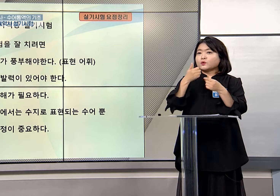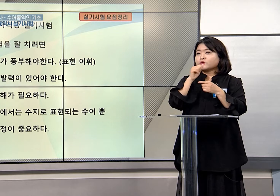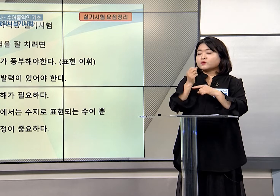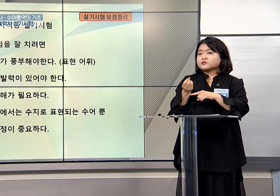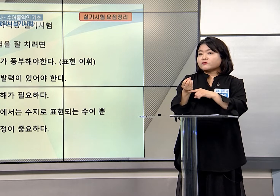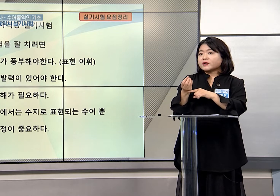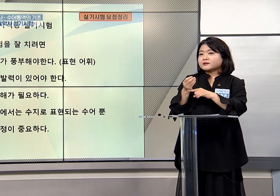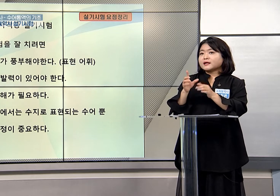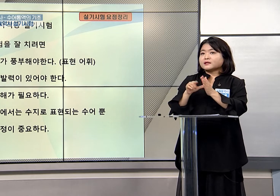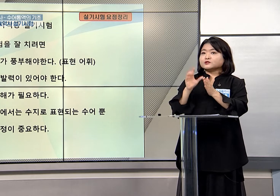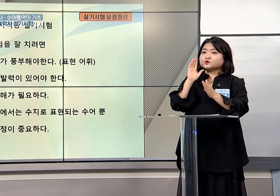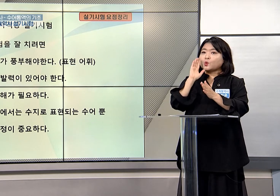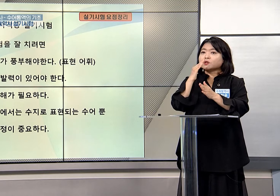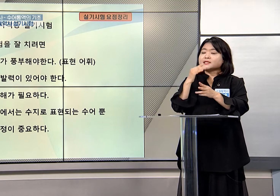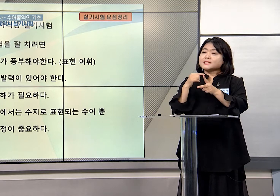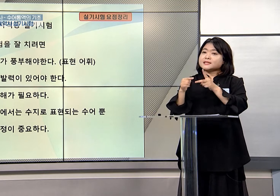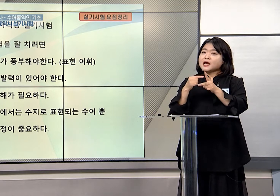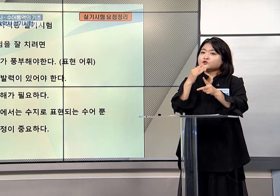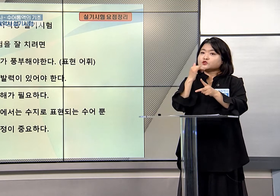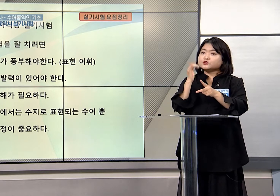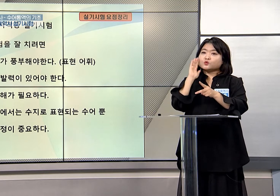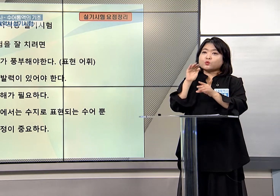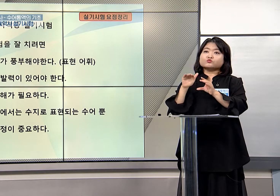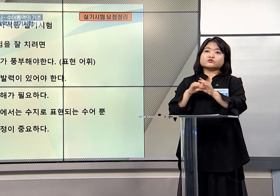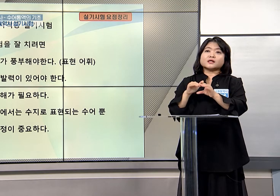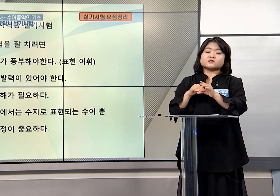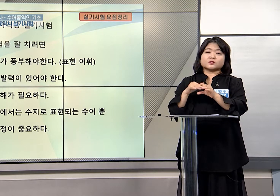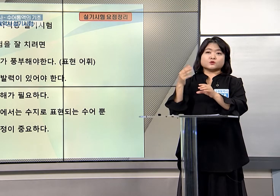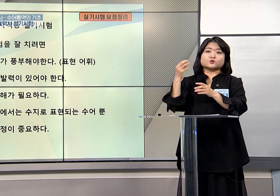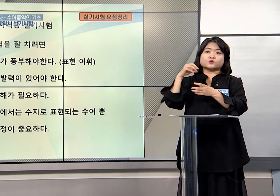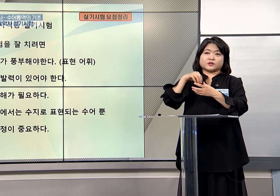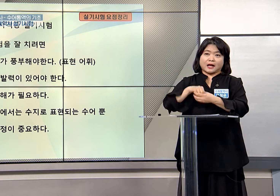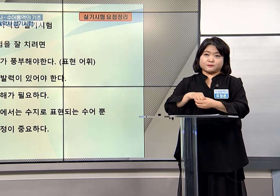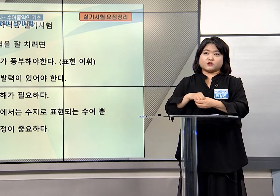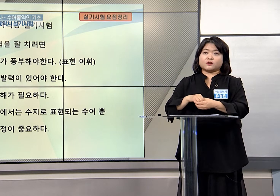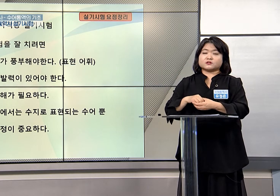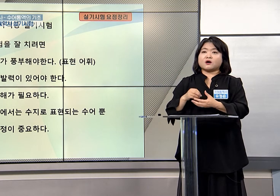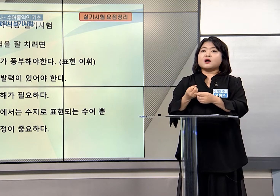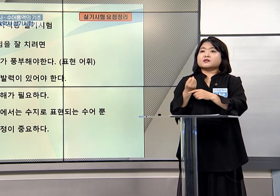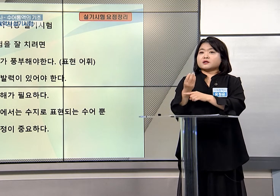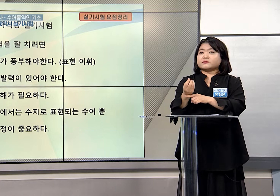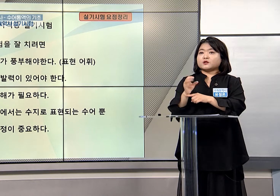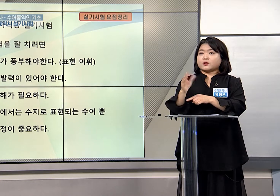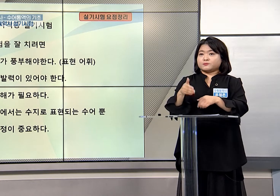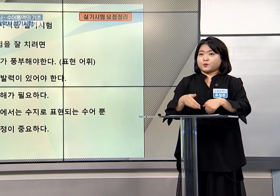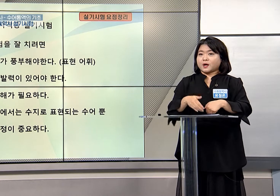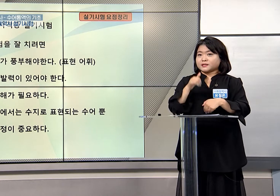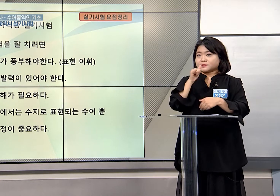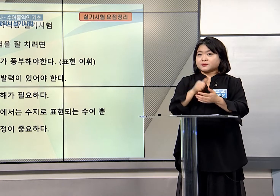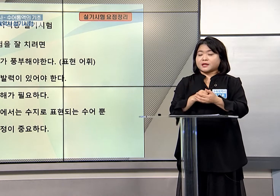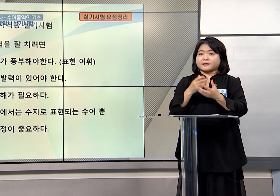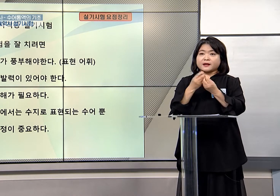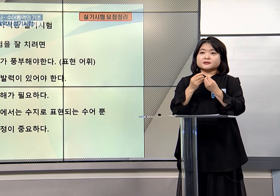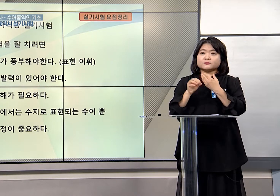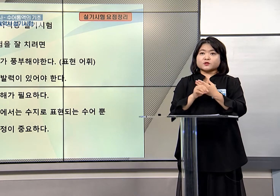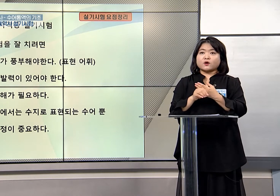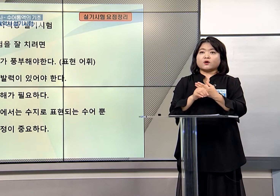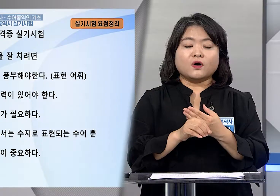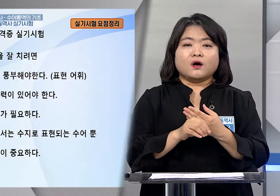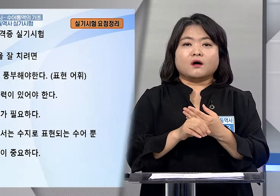통역으로 전달을 할 때는 농인이 이해할 수 있는 농문화적인 요소들이 가미되어서 전달될 필요가 있습니다. 예를 들면요.